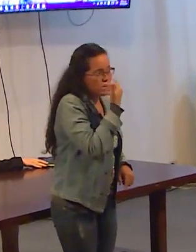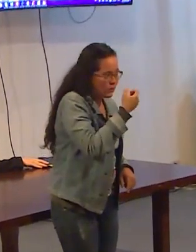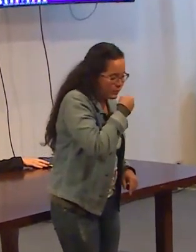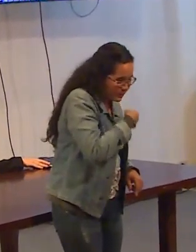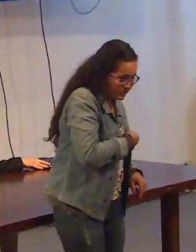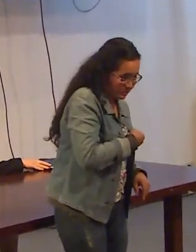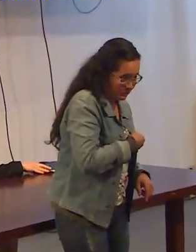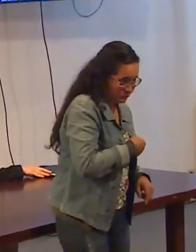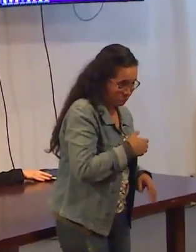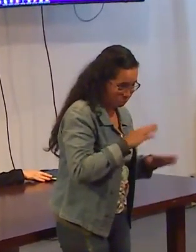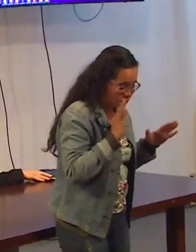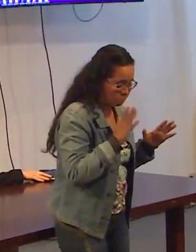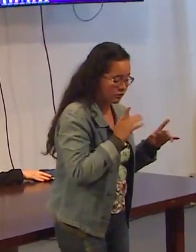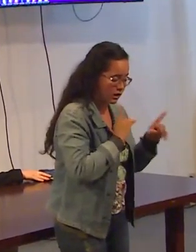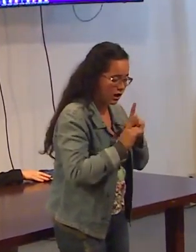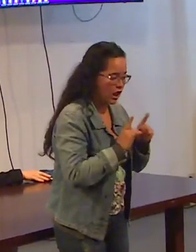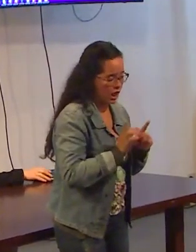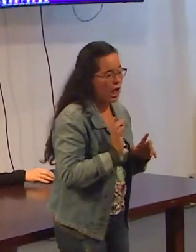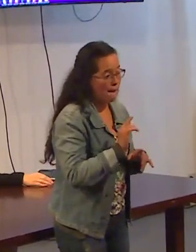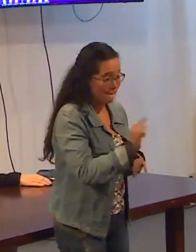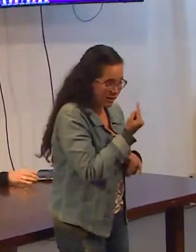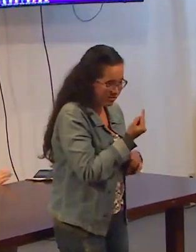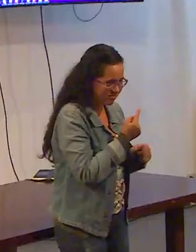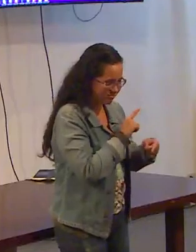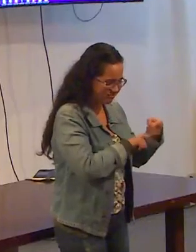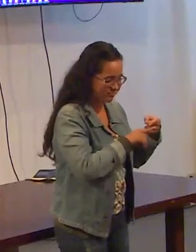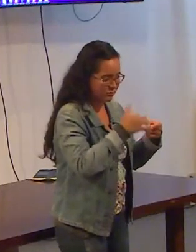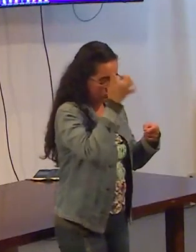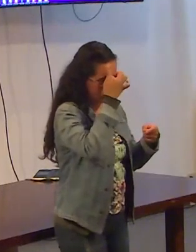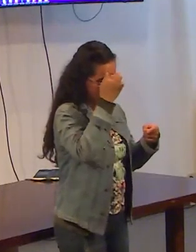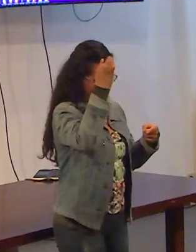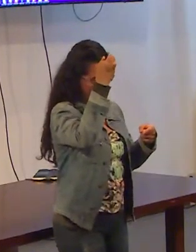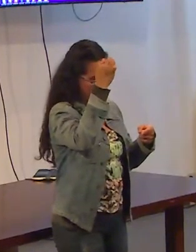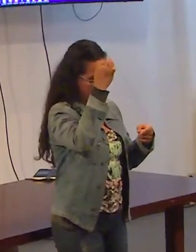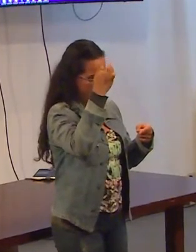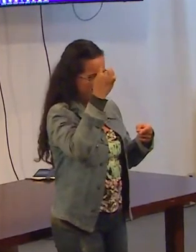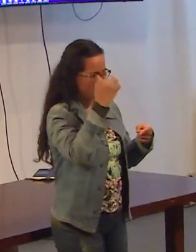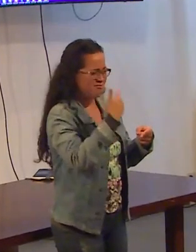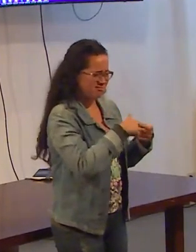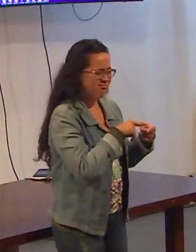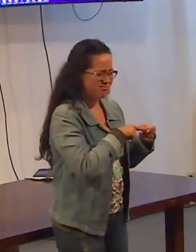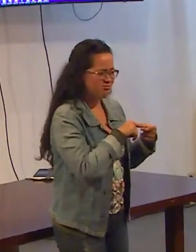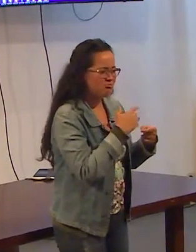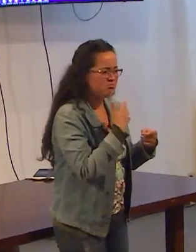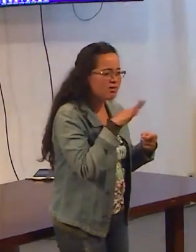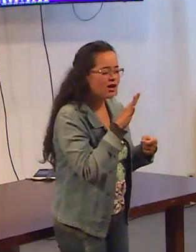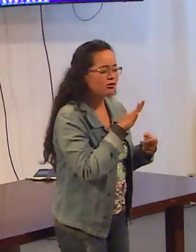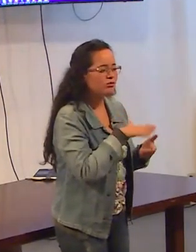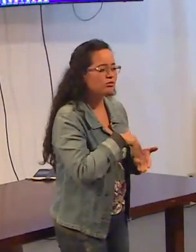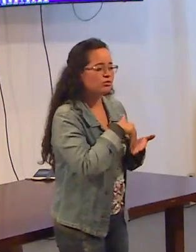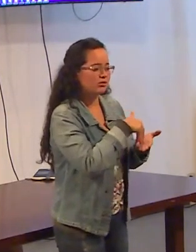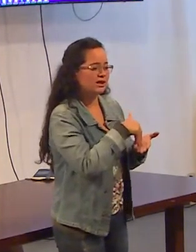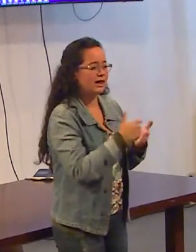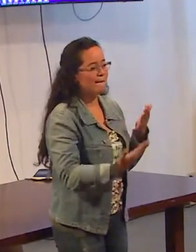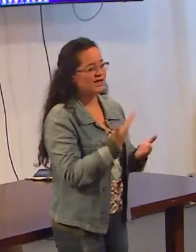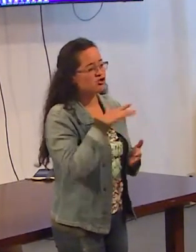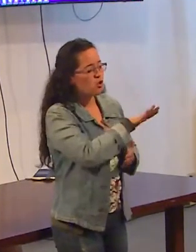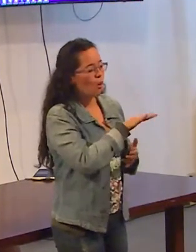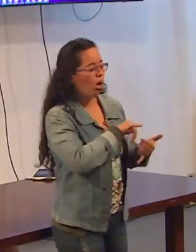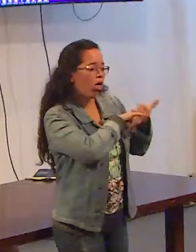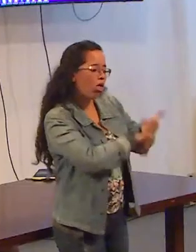mayores, primero los profesionales, como lo veníamos diciendo, estaban muy sesgados desde su labor